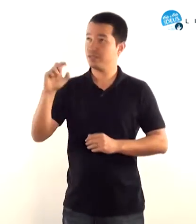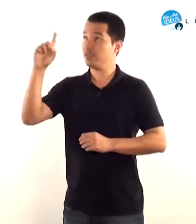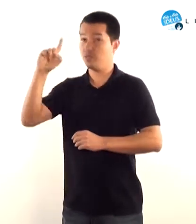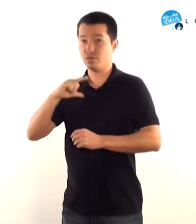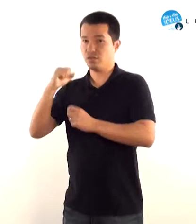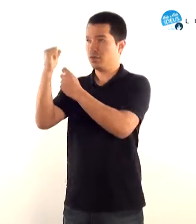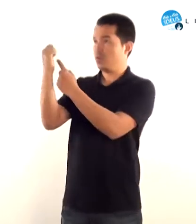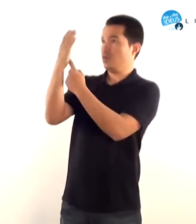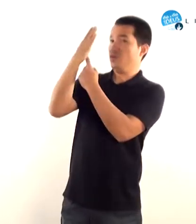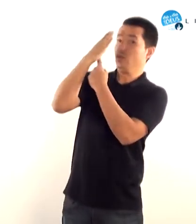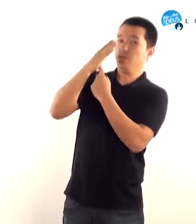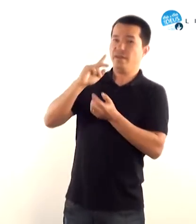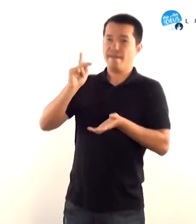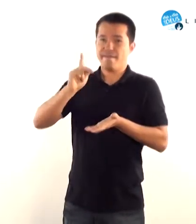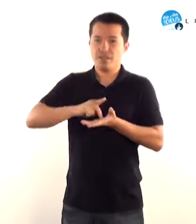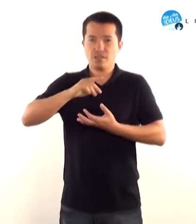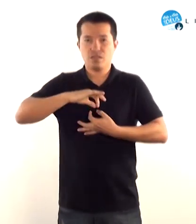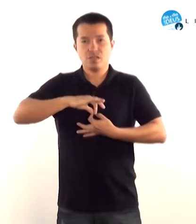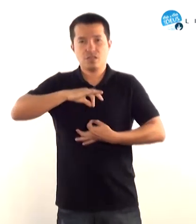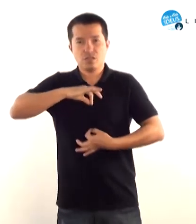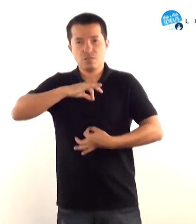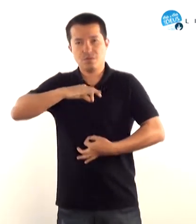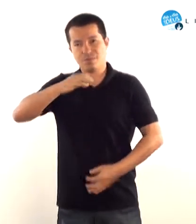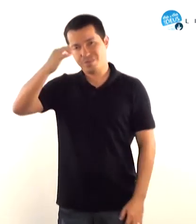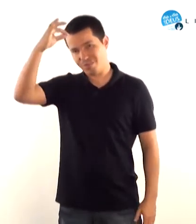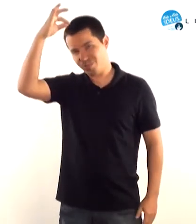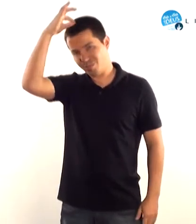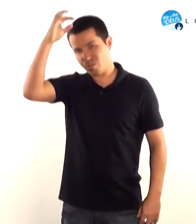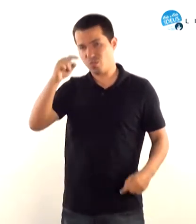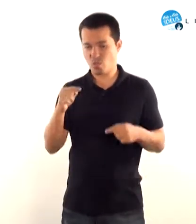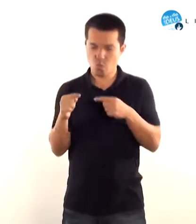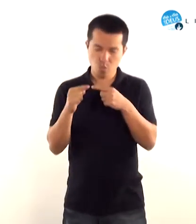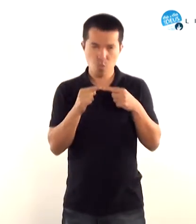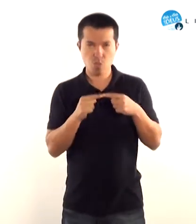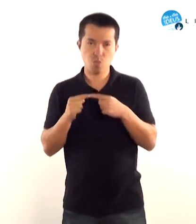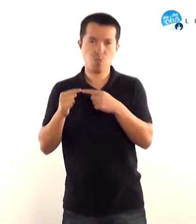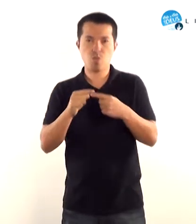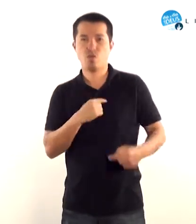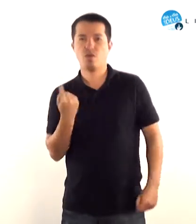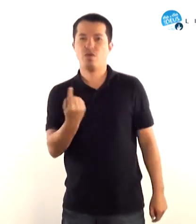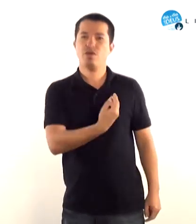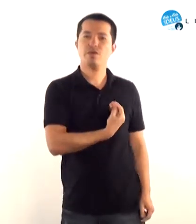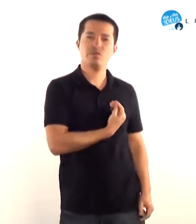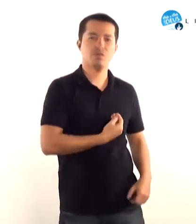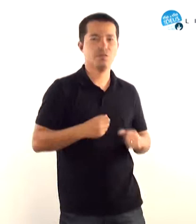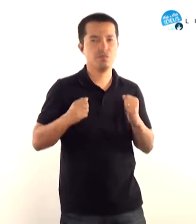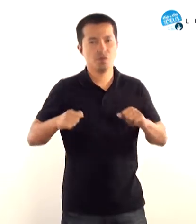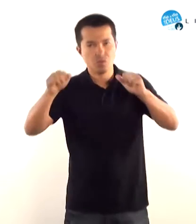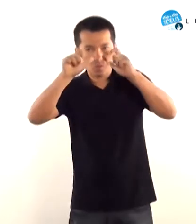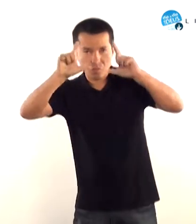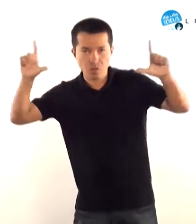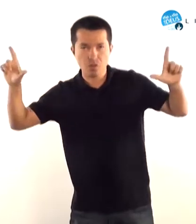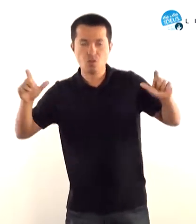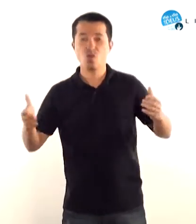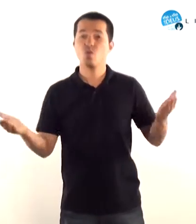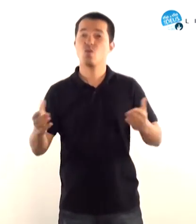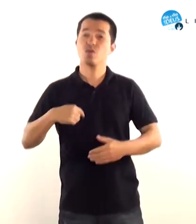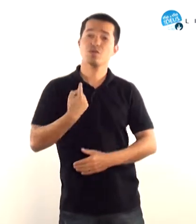abrir janelas espirituais para que a gente possa compreender a vontade dele para a nossa vida. Então vamos começar com